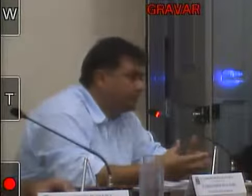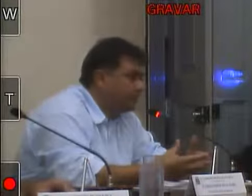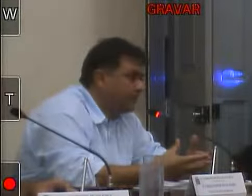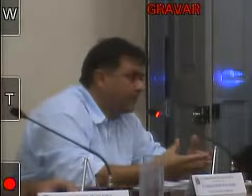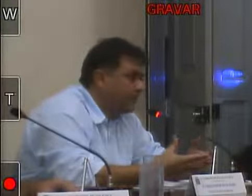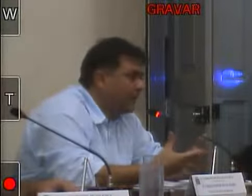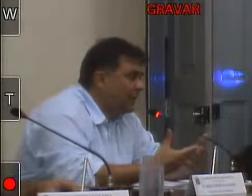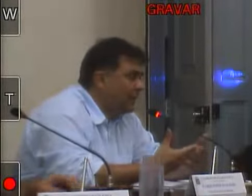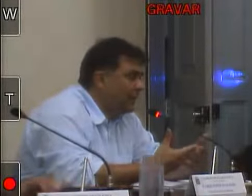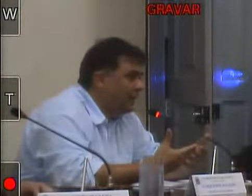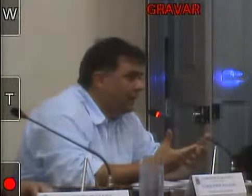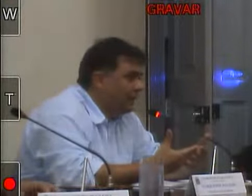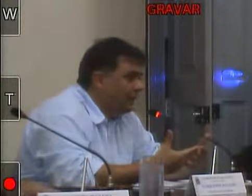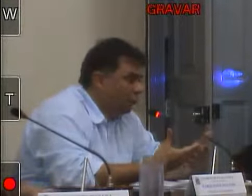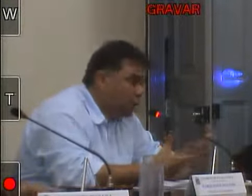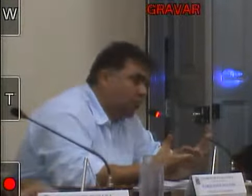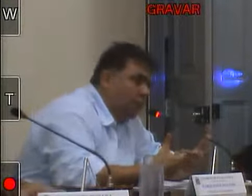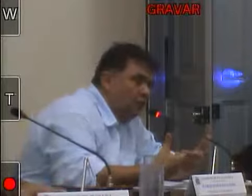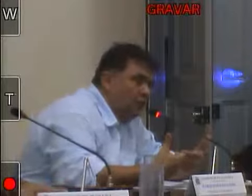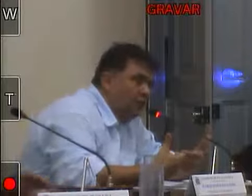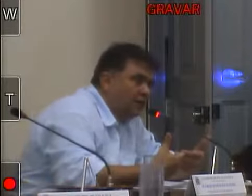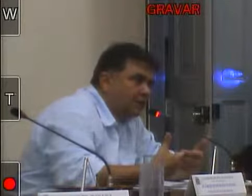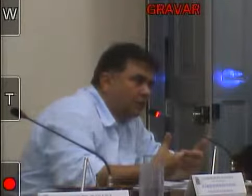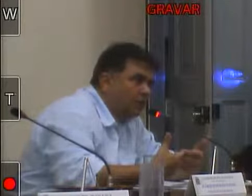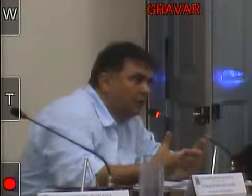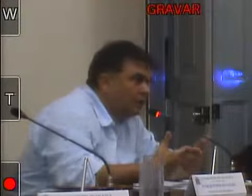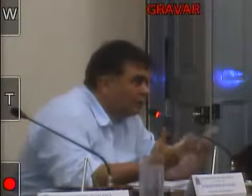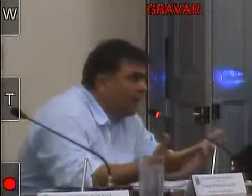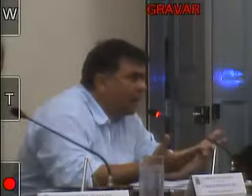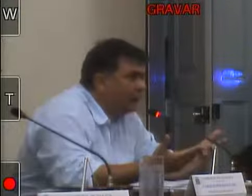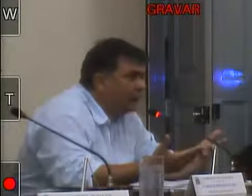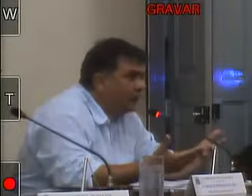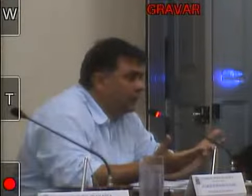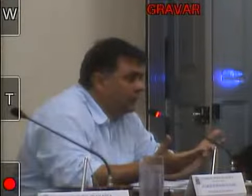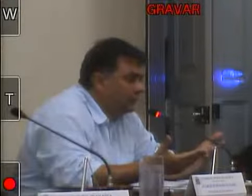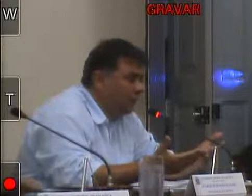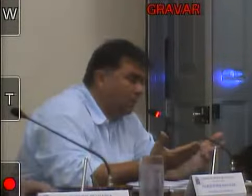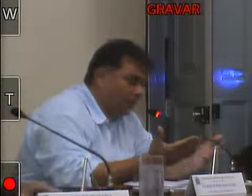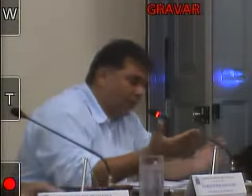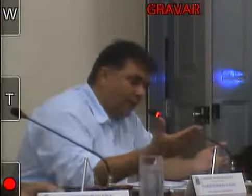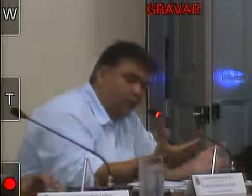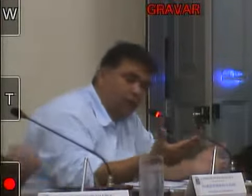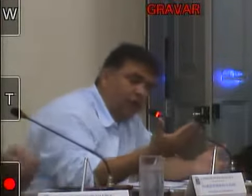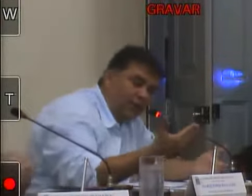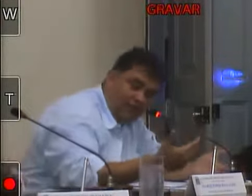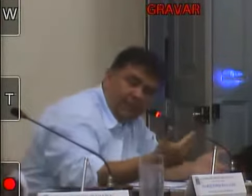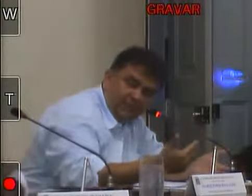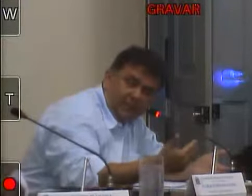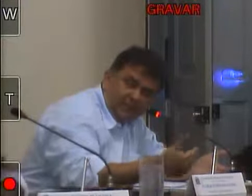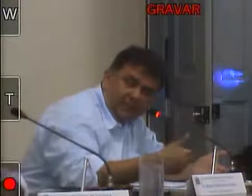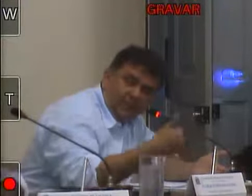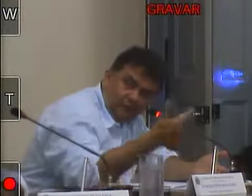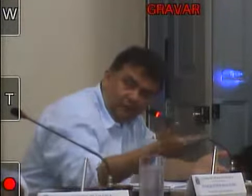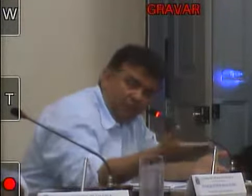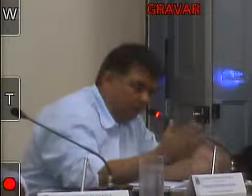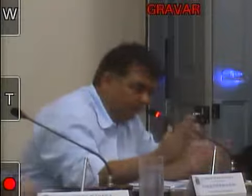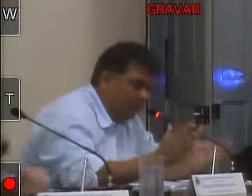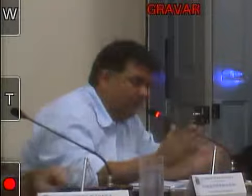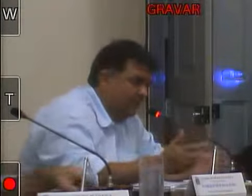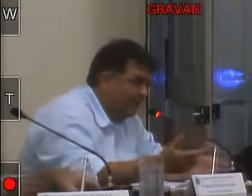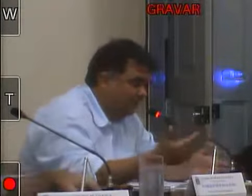o nosso papel de fiscalizador empenhado. Então, Rafael, quando chegar, pode ter certeza que eu vou